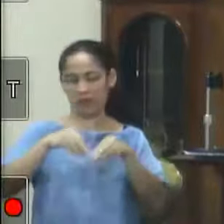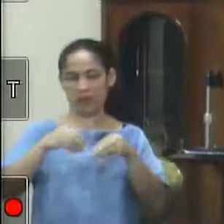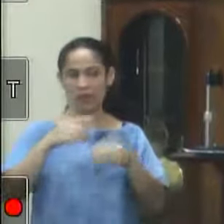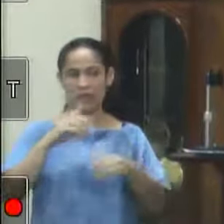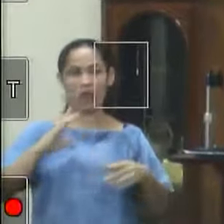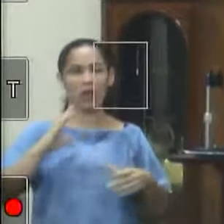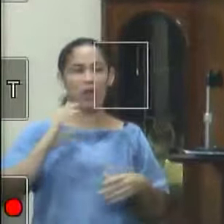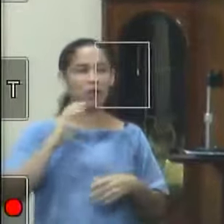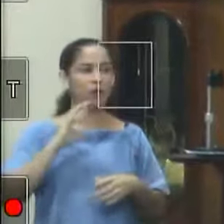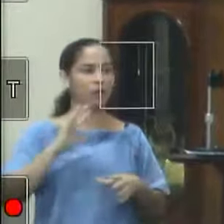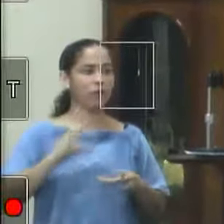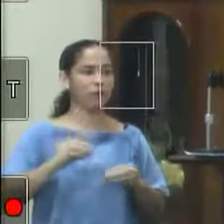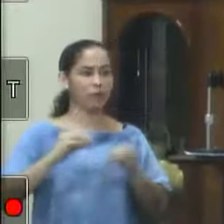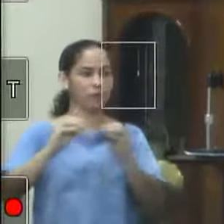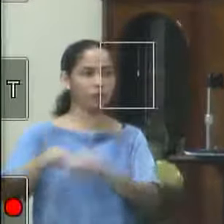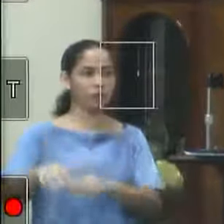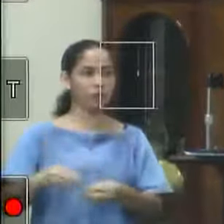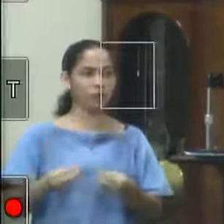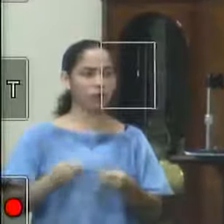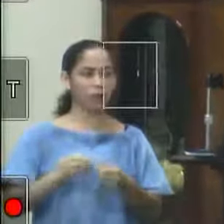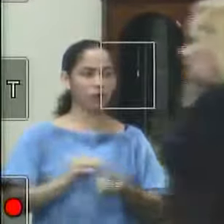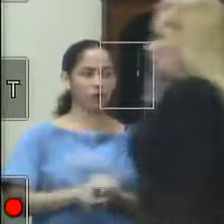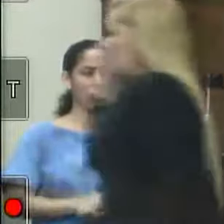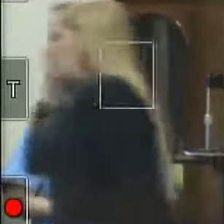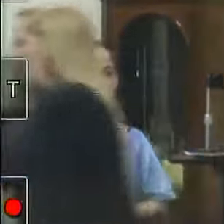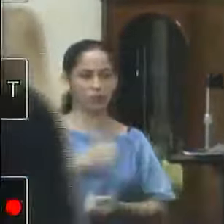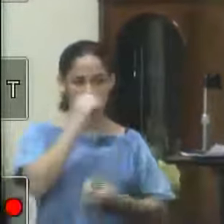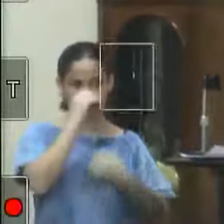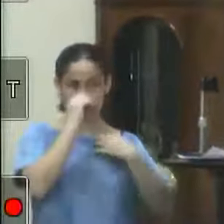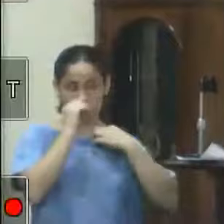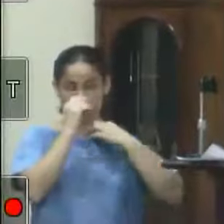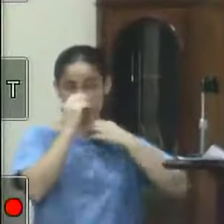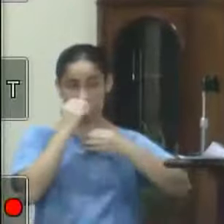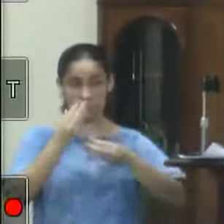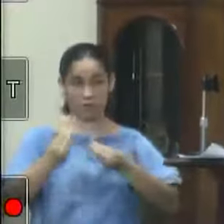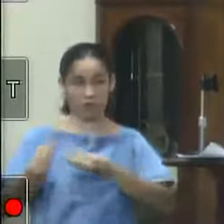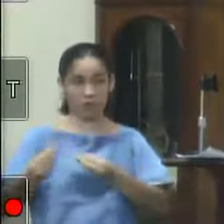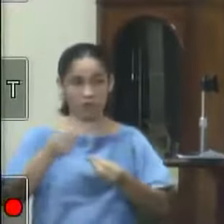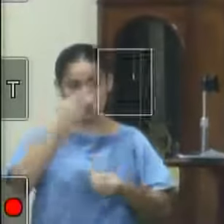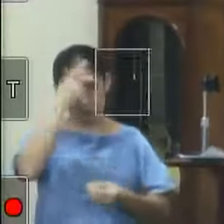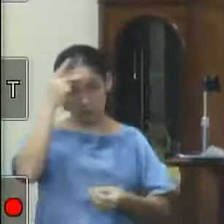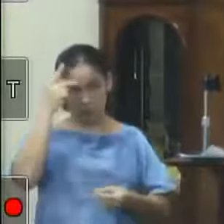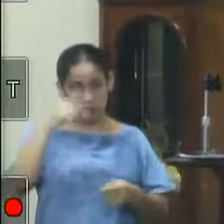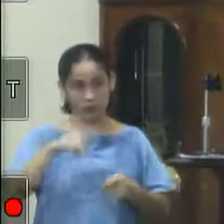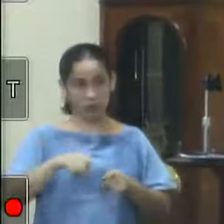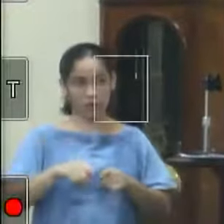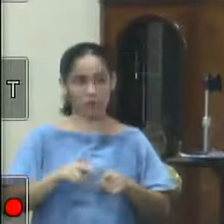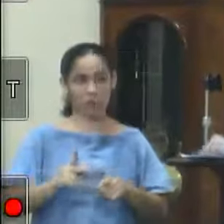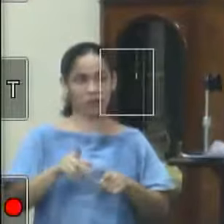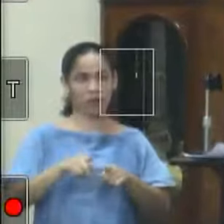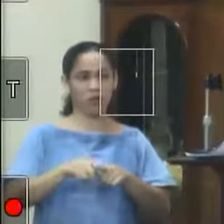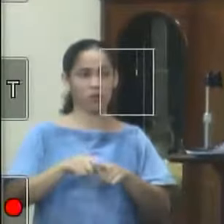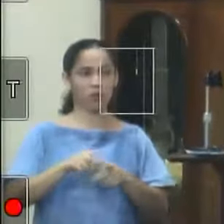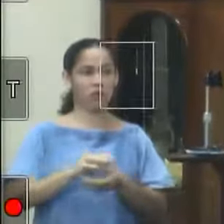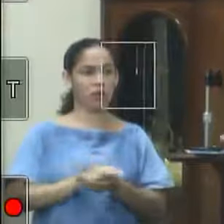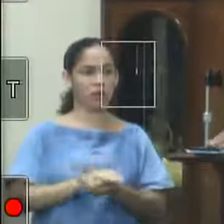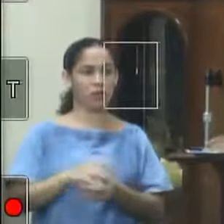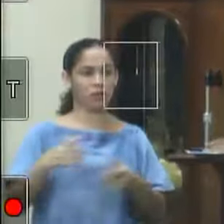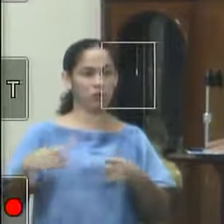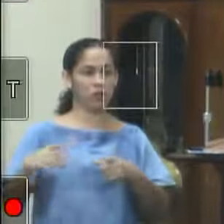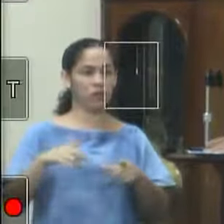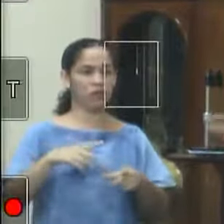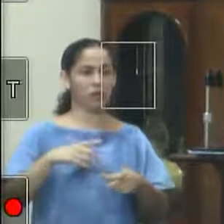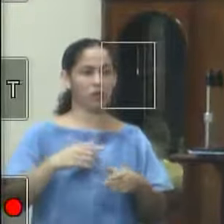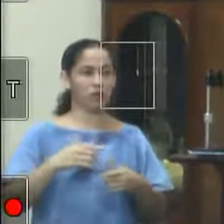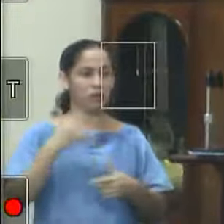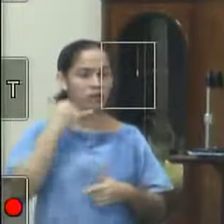Pô, tanta gente querendo terra aí. Às vezes, ele, da onde ele está tirando a terra... Se ele colocasse no